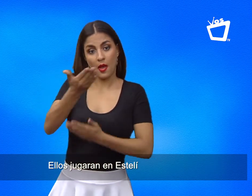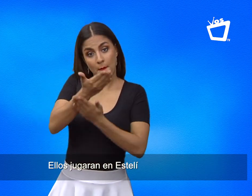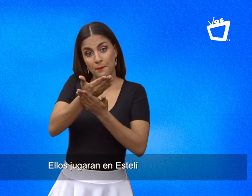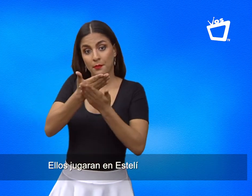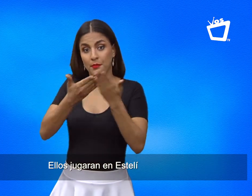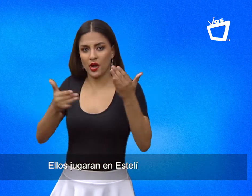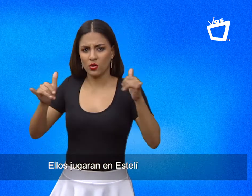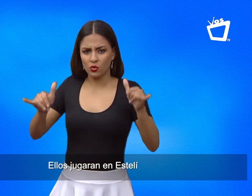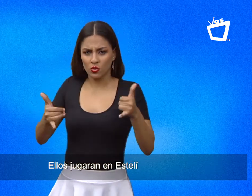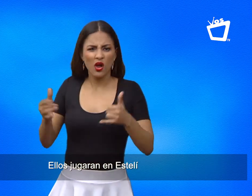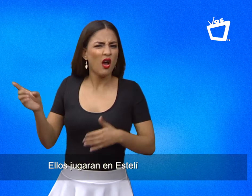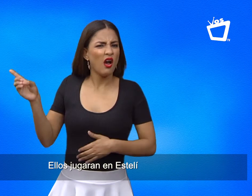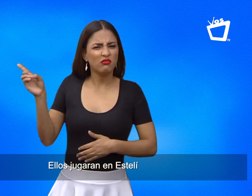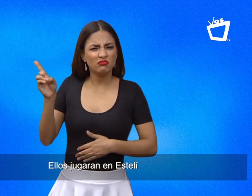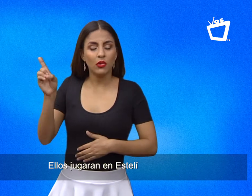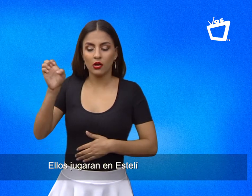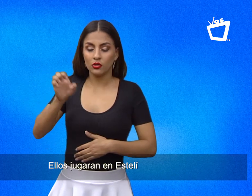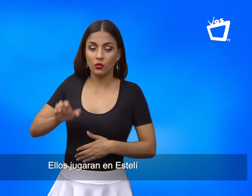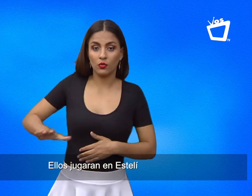Ellos jugarán en Estelí.